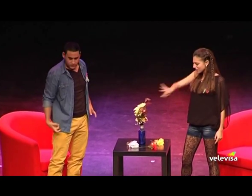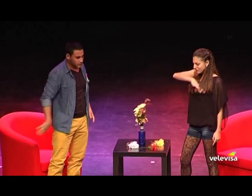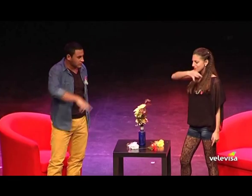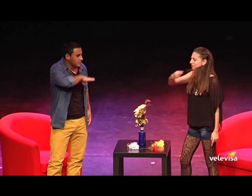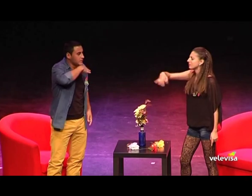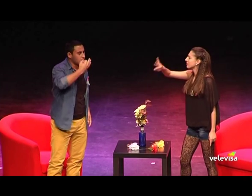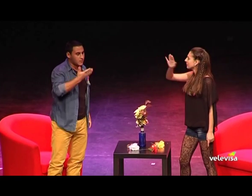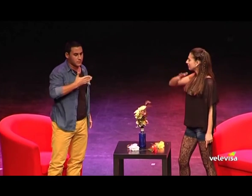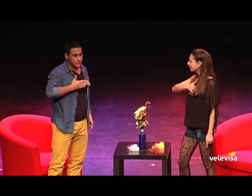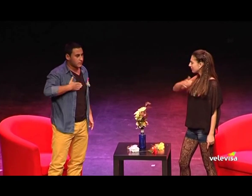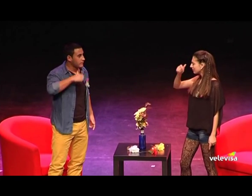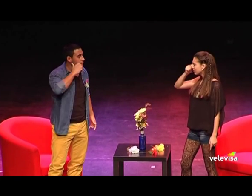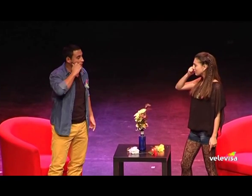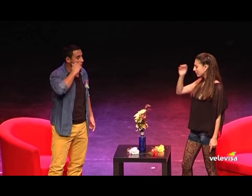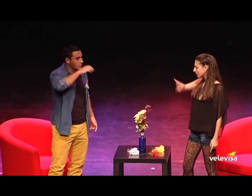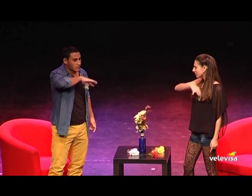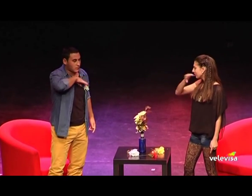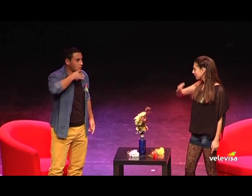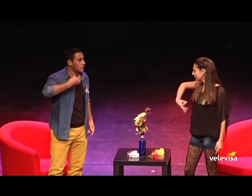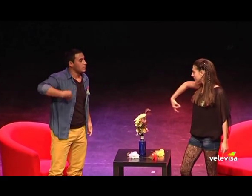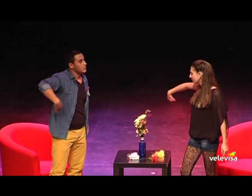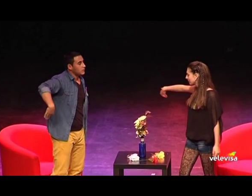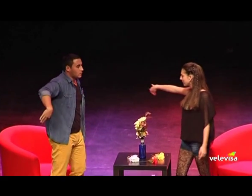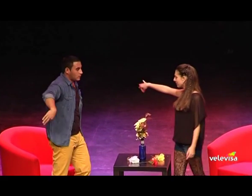Recuérdame No fue tatuada en tu piel